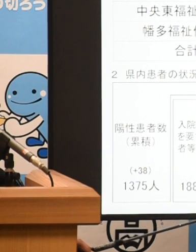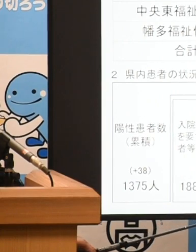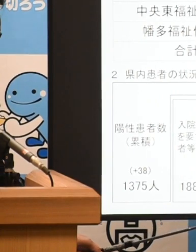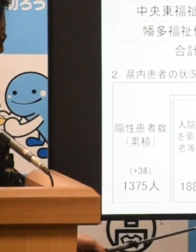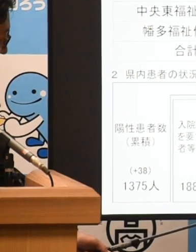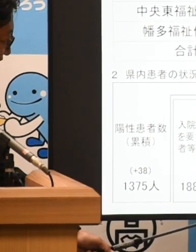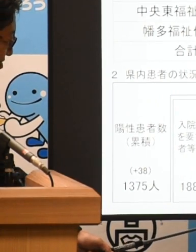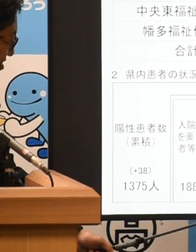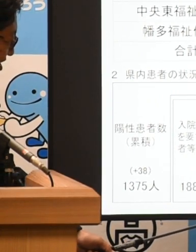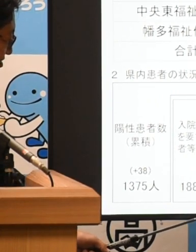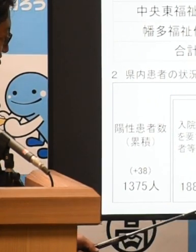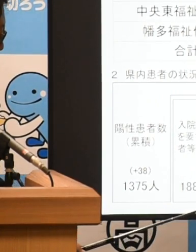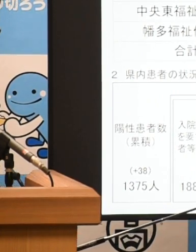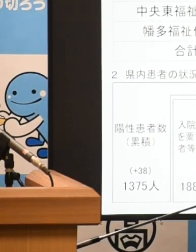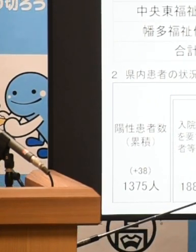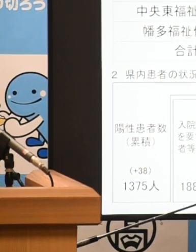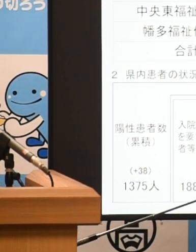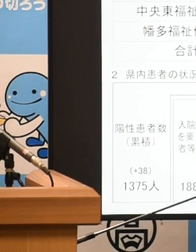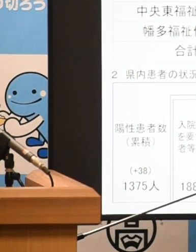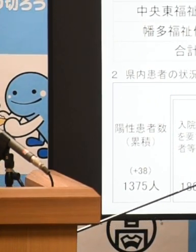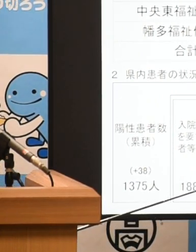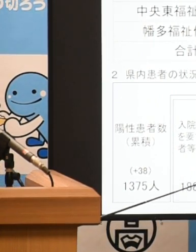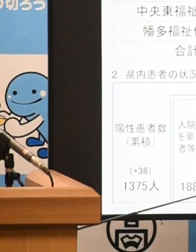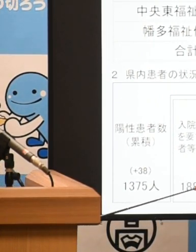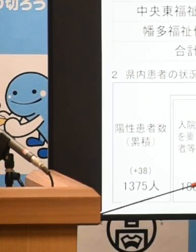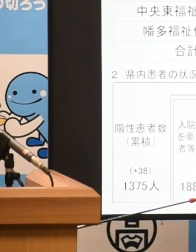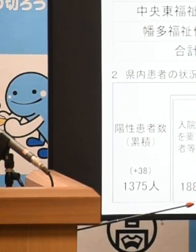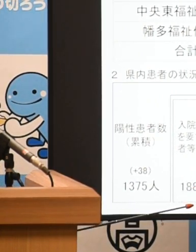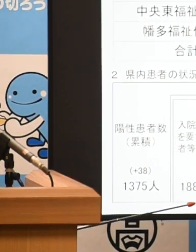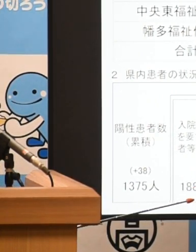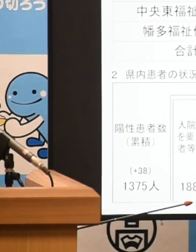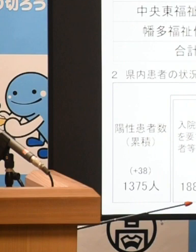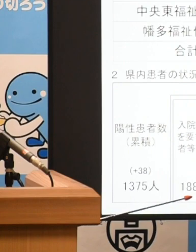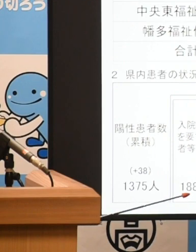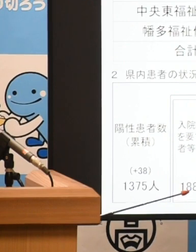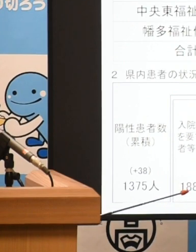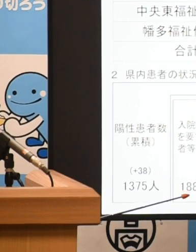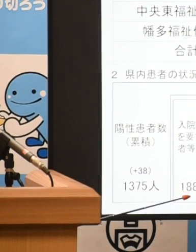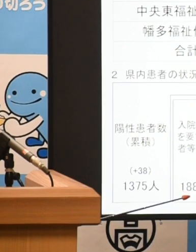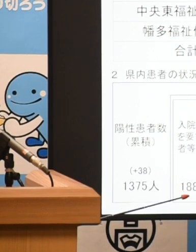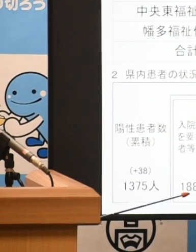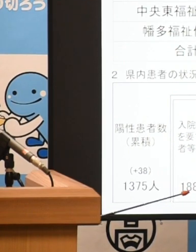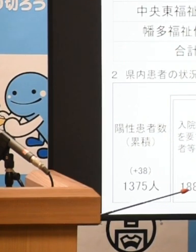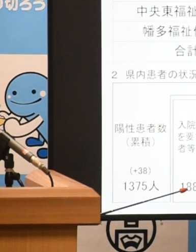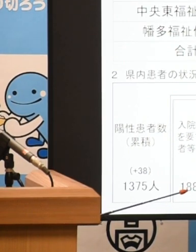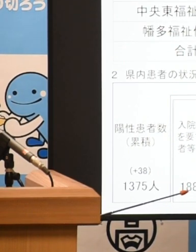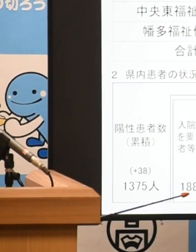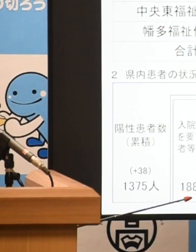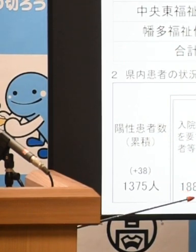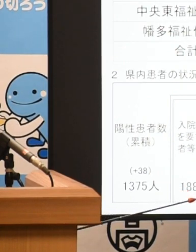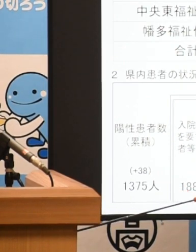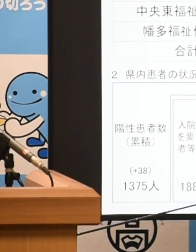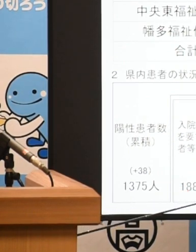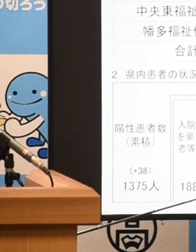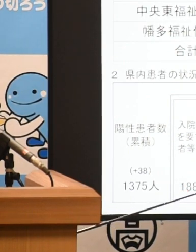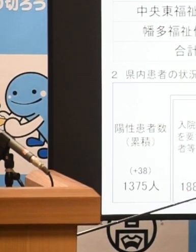は横ばいでありますが、いわゆる中等症の患者が増えてきているということでございまして、今後の医